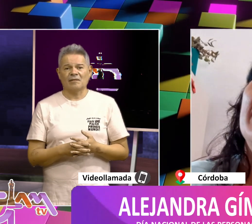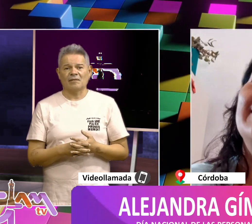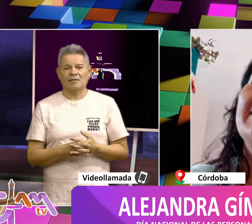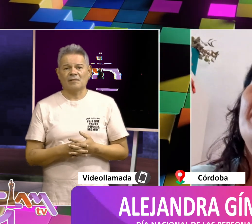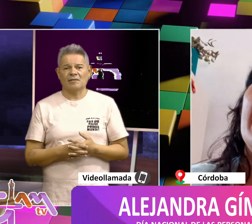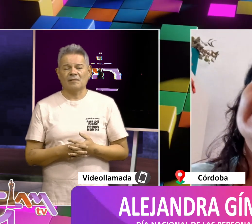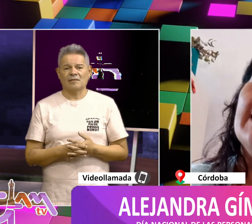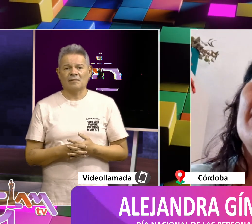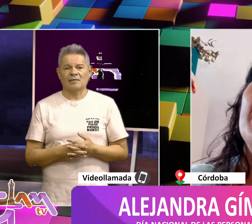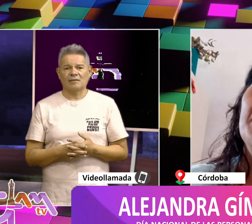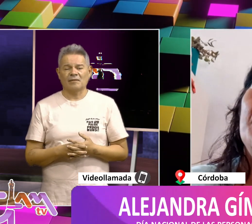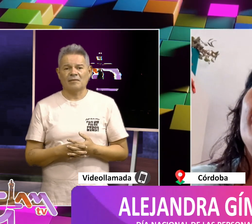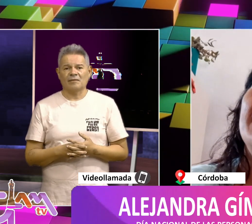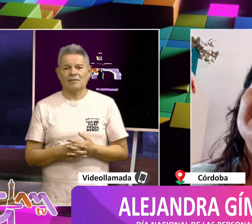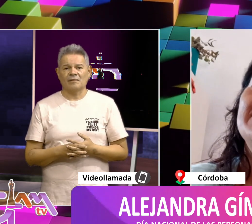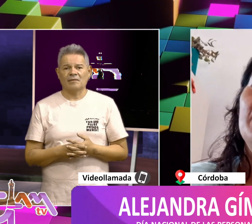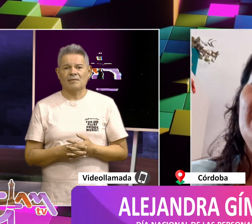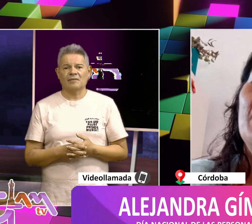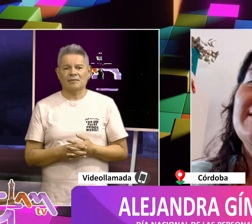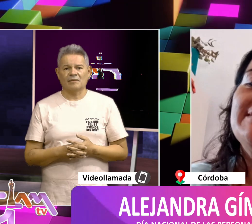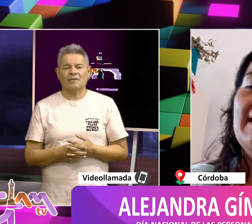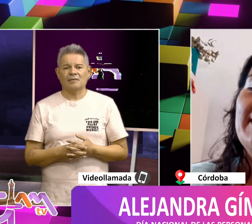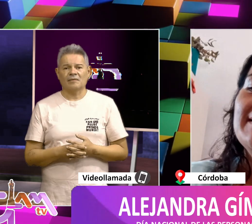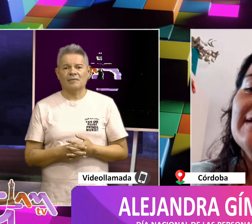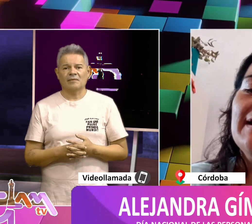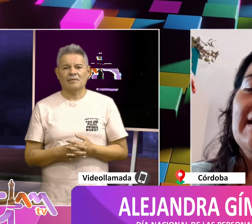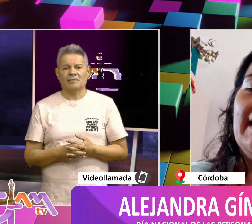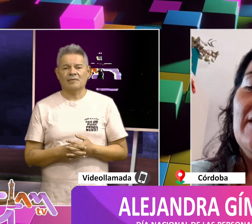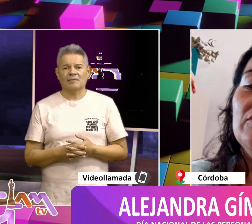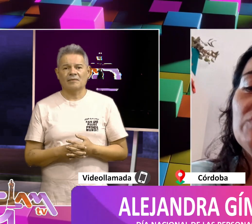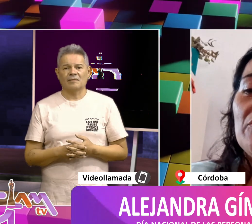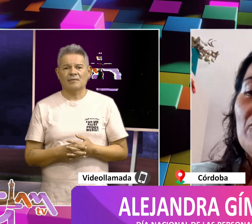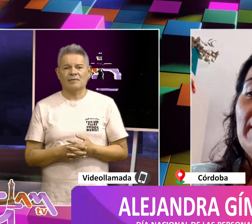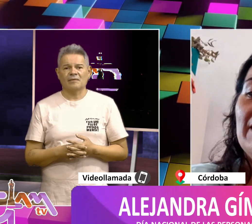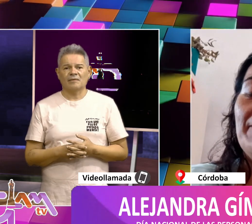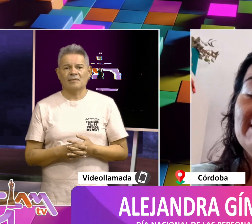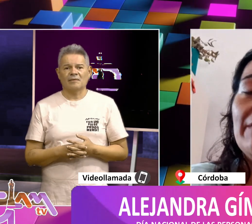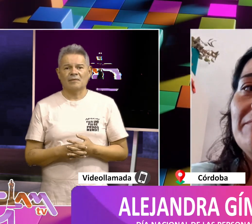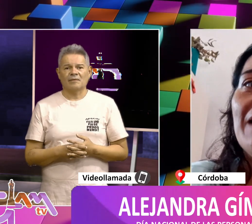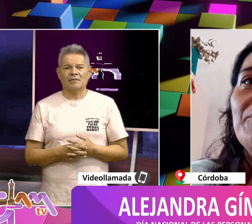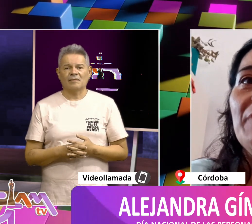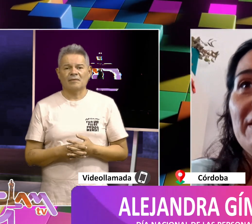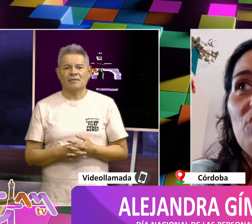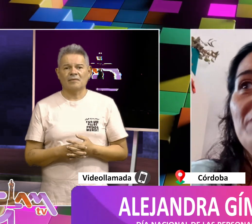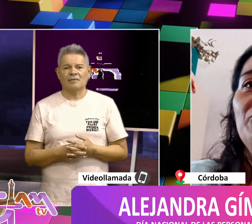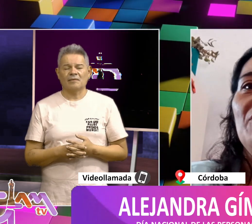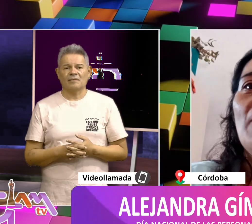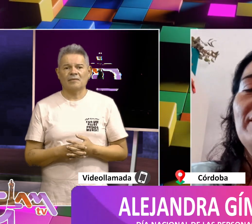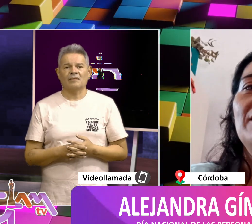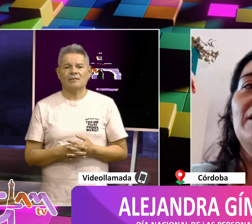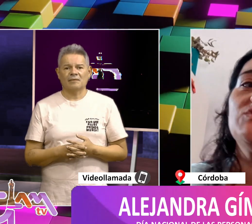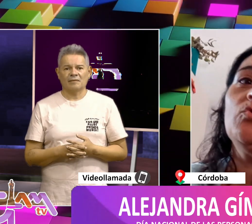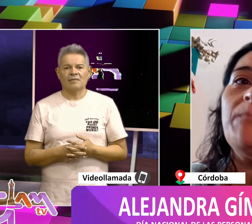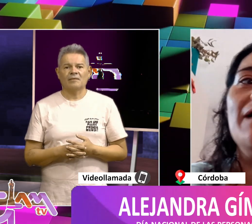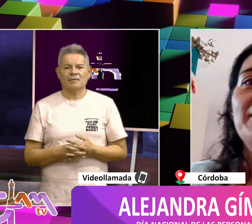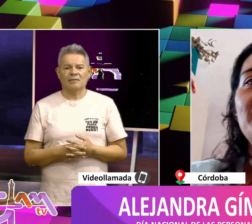eso es lo que antes pasaba cuando no había acceso a la lengua de señas, que los sordos la pasaban mal porque ellos mismos te